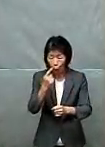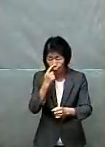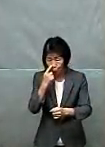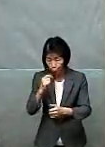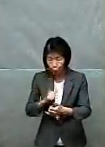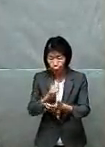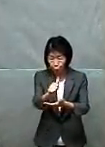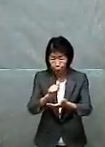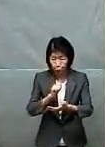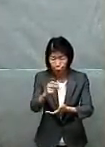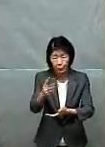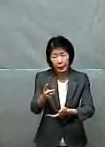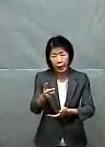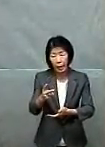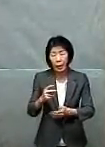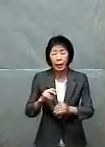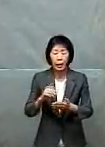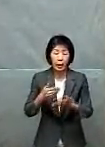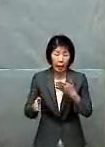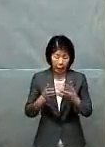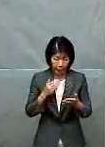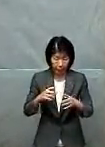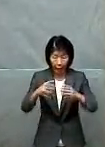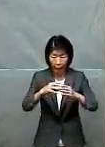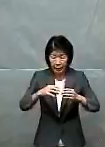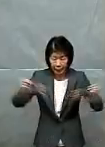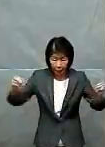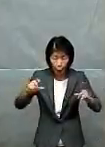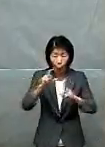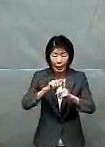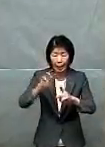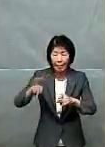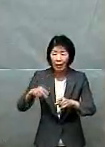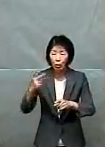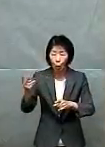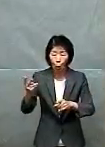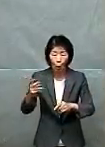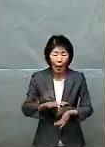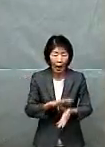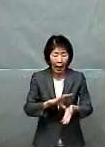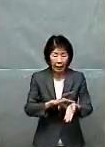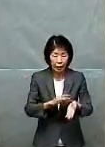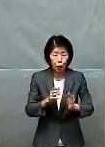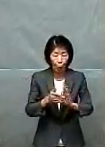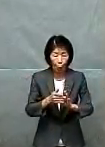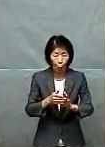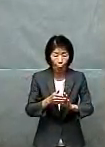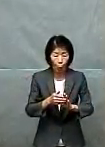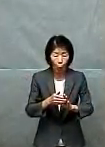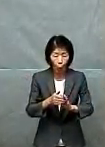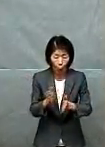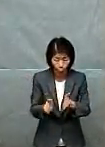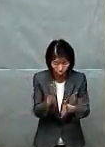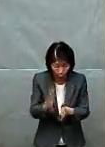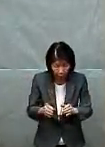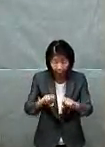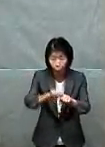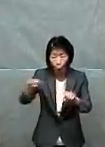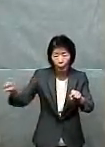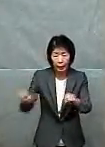って熊本県において全国の DMAT や医療救護班のコーディネートを担われました